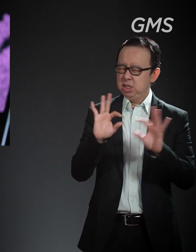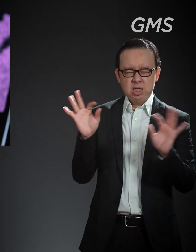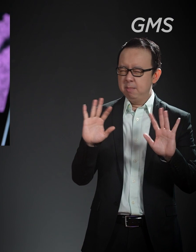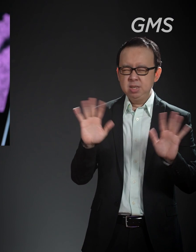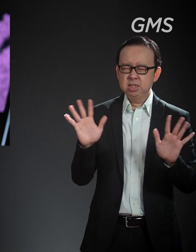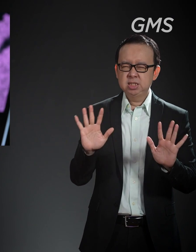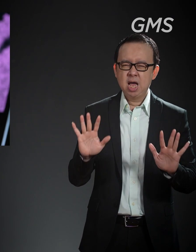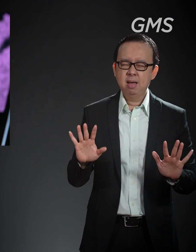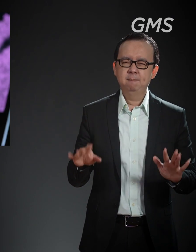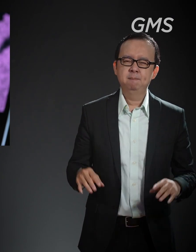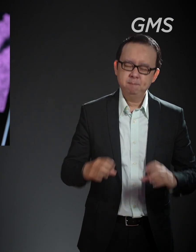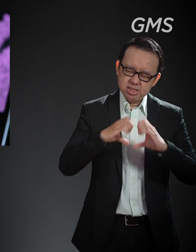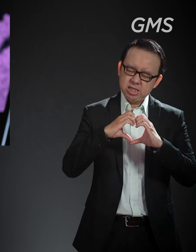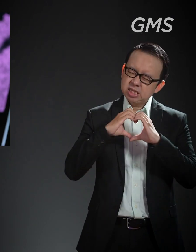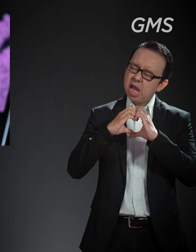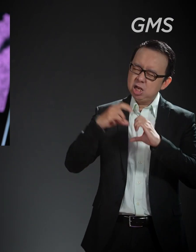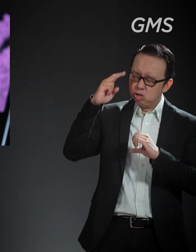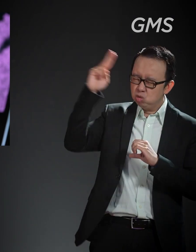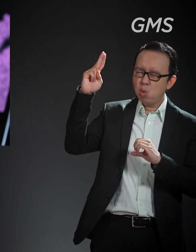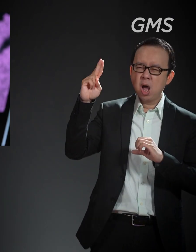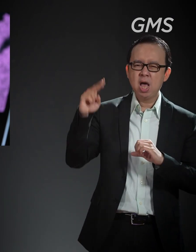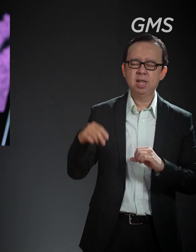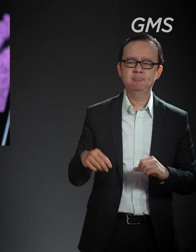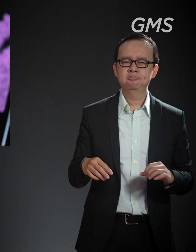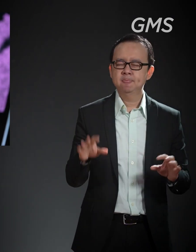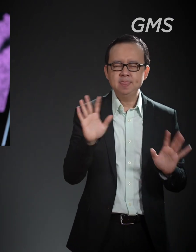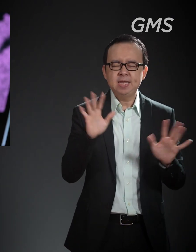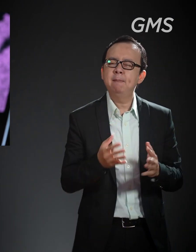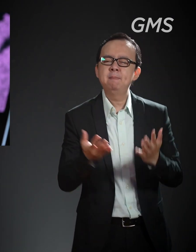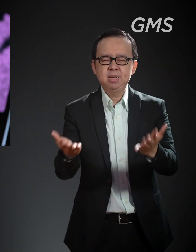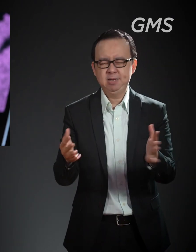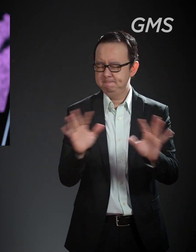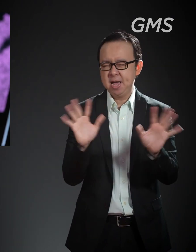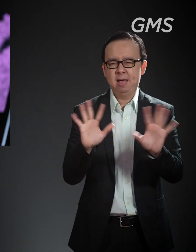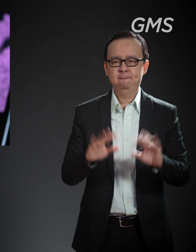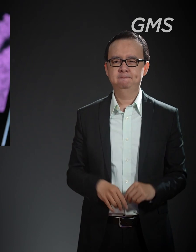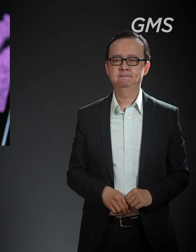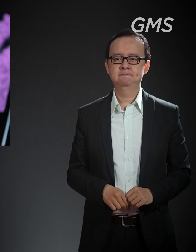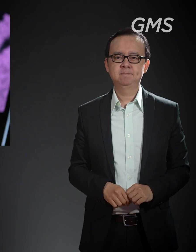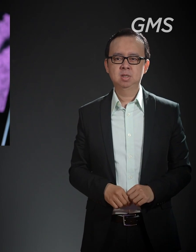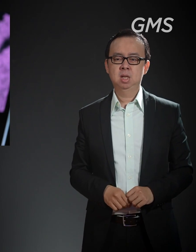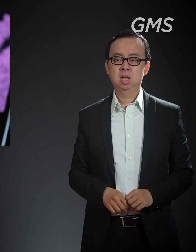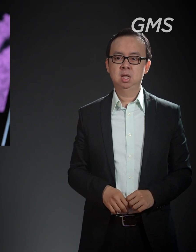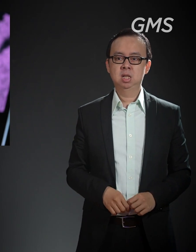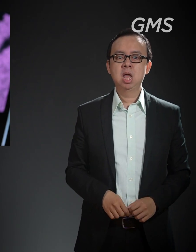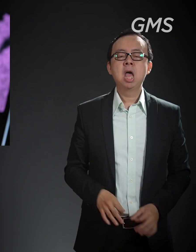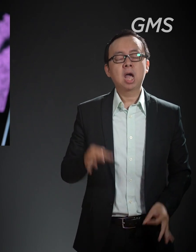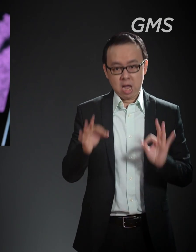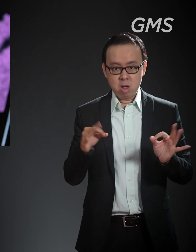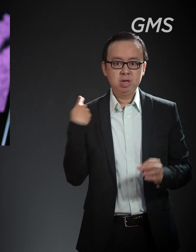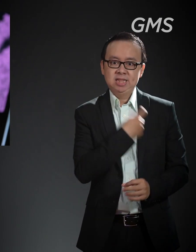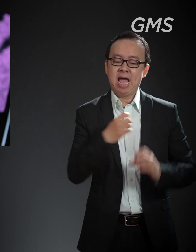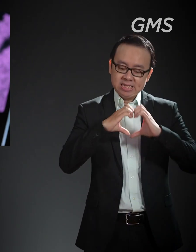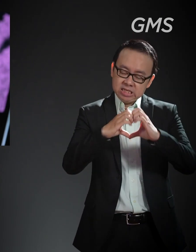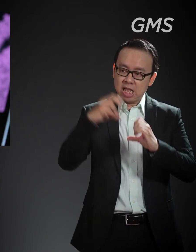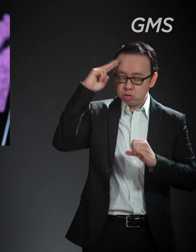tanpa roh memberi. We cannot love God without giving. Because our God is a